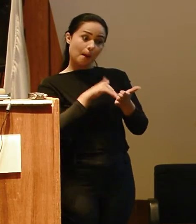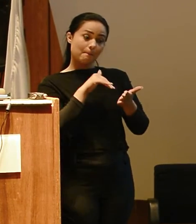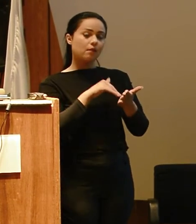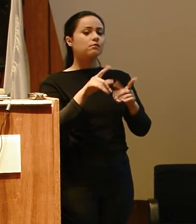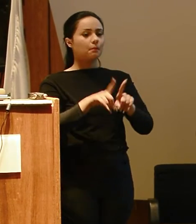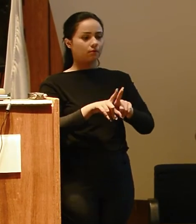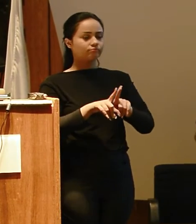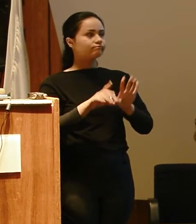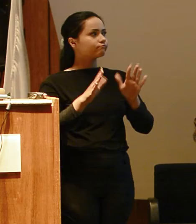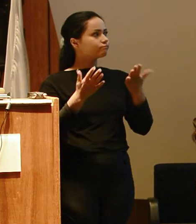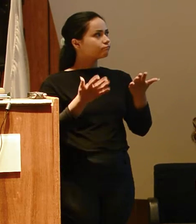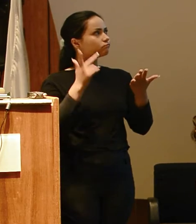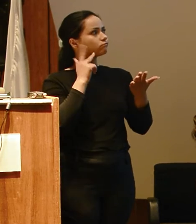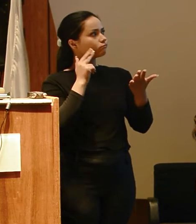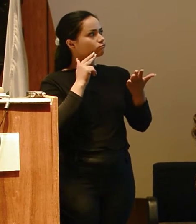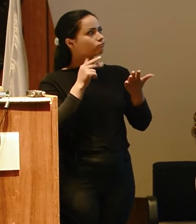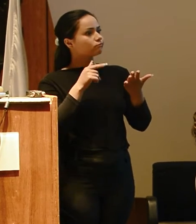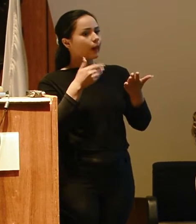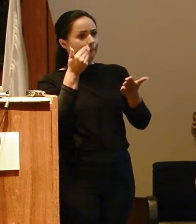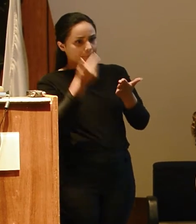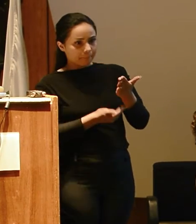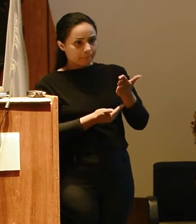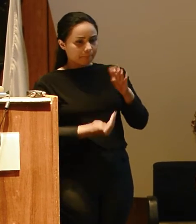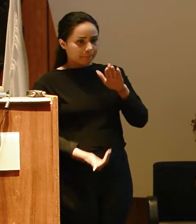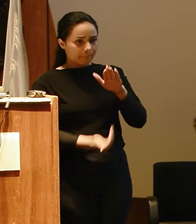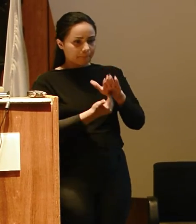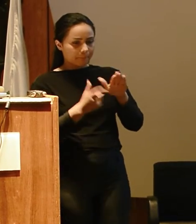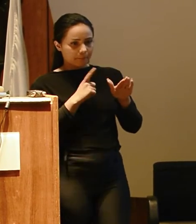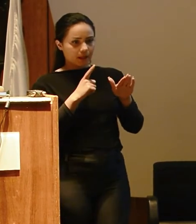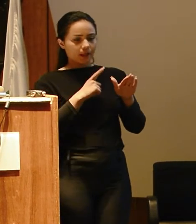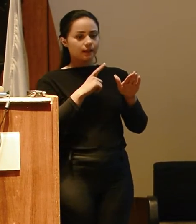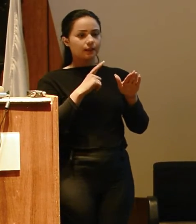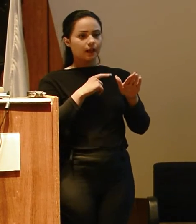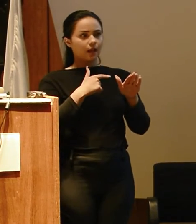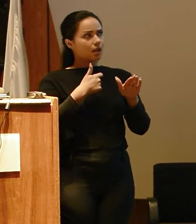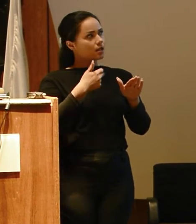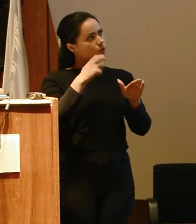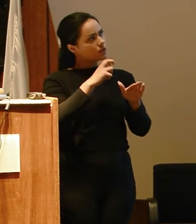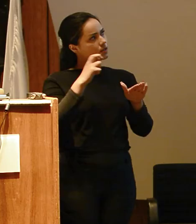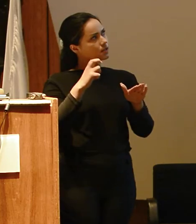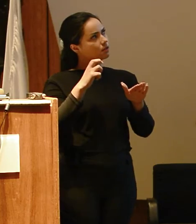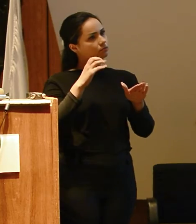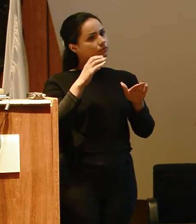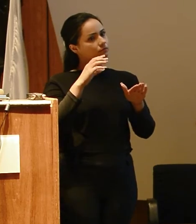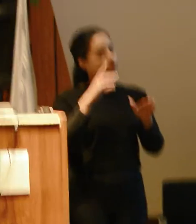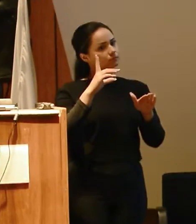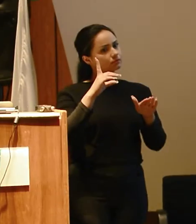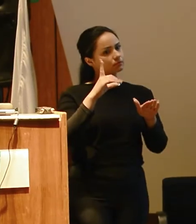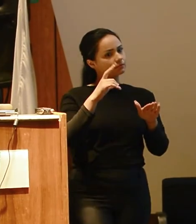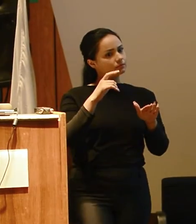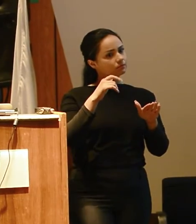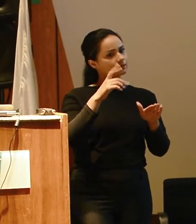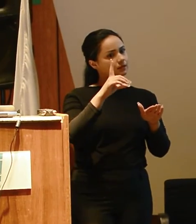também. Então, assim, normalmente naquelas perdas que tenham até 55 decibéis, ainda normalmente dá para